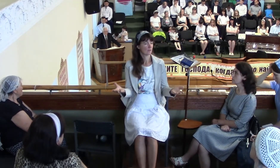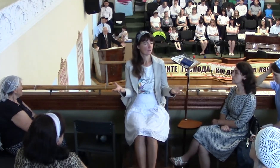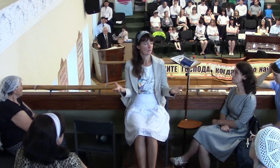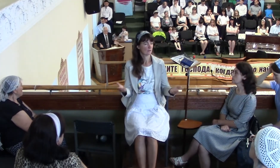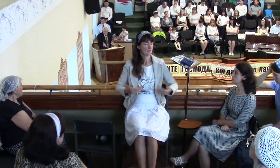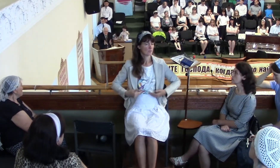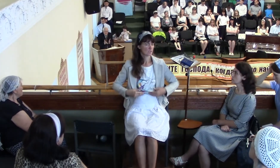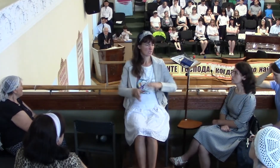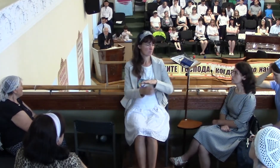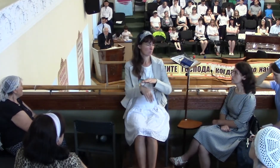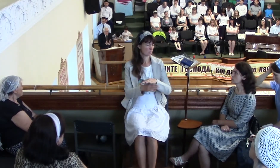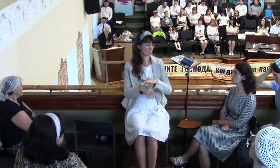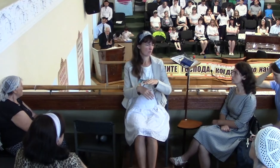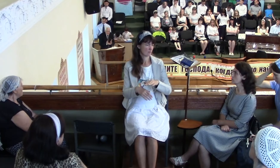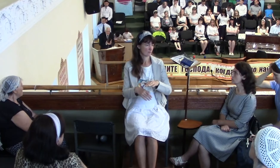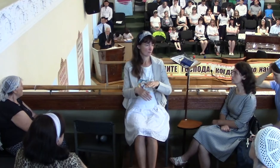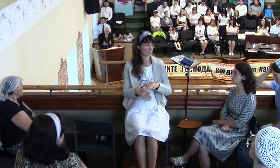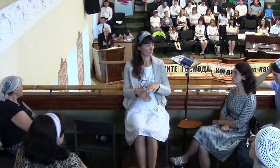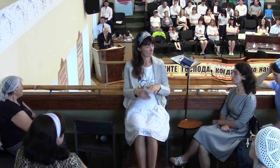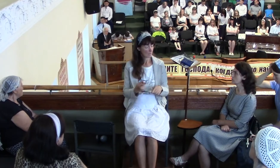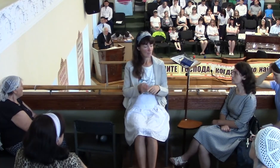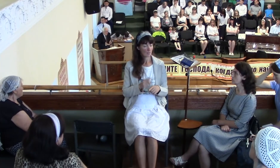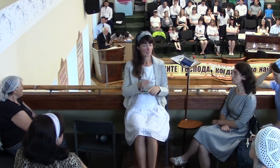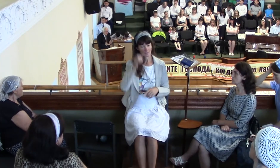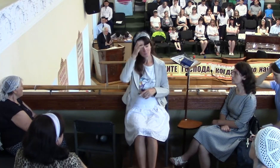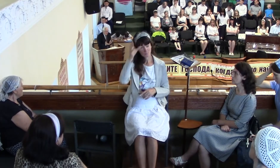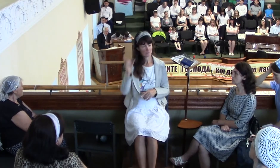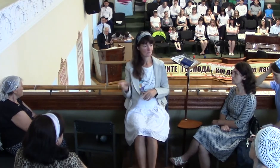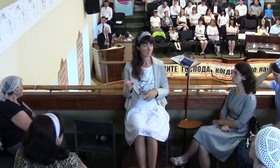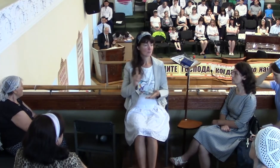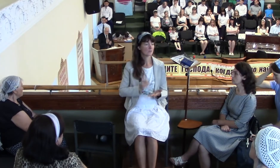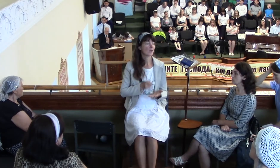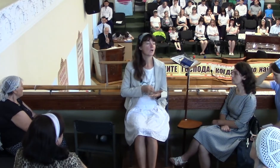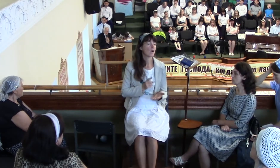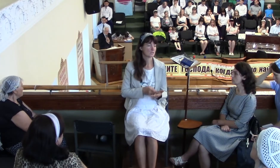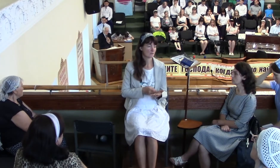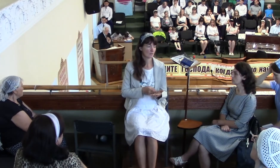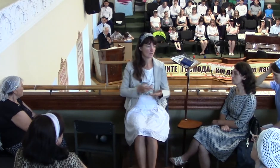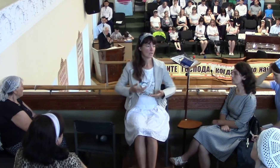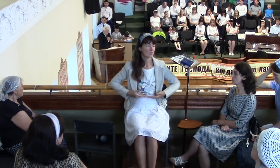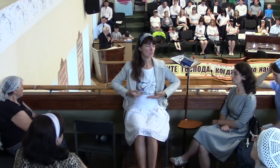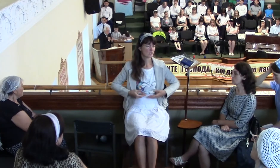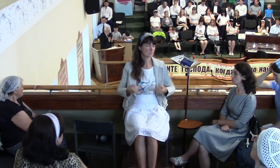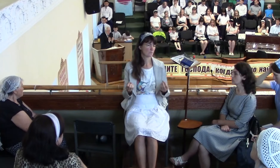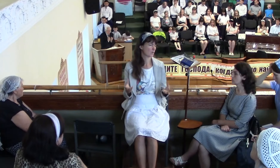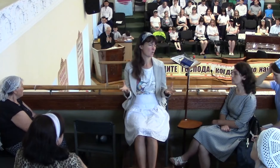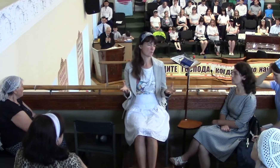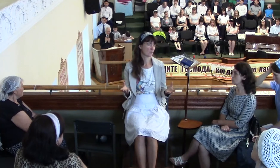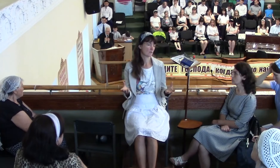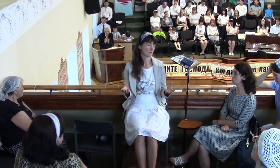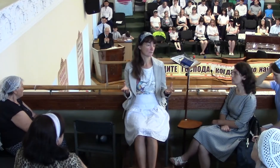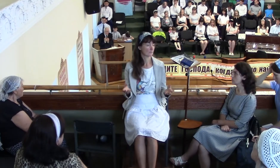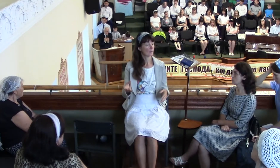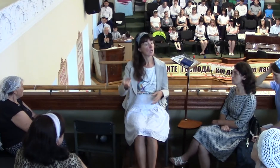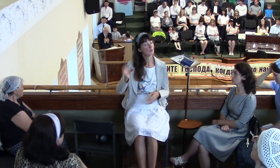Почему? Потому что доказывал, что жизнь не стоит того, чтобы так цепляться за нее. Друзья, но жизнь